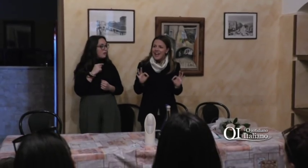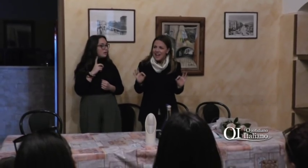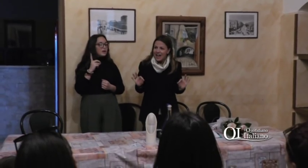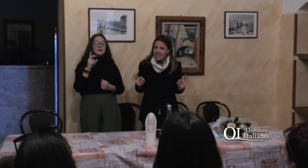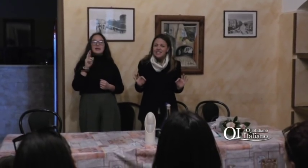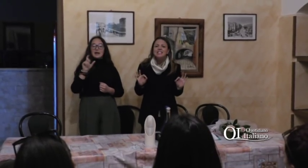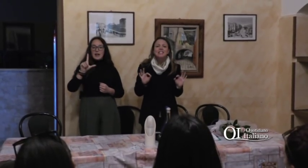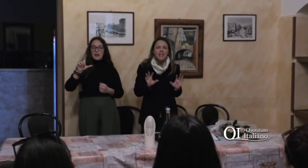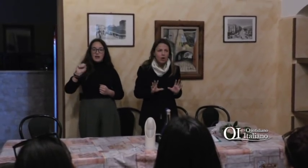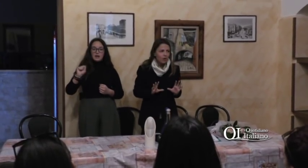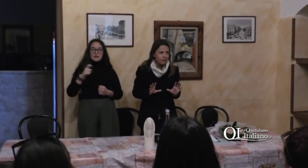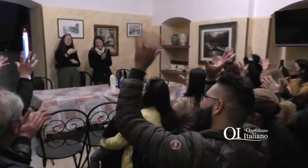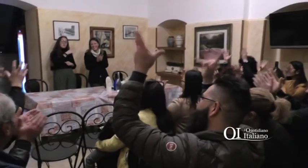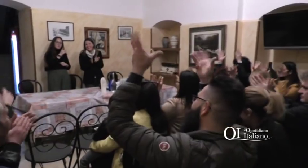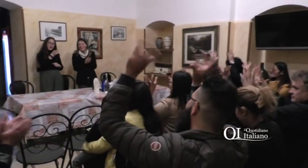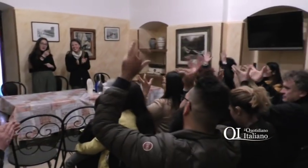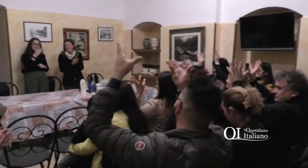Dirella, sindaco.